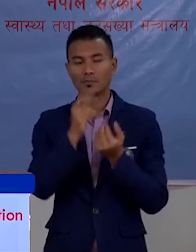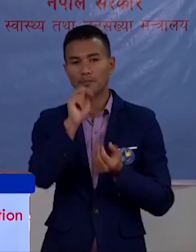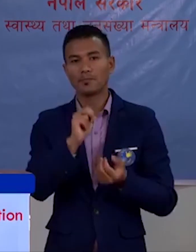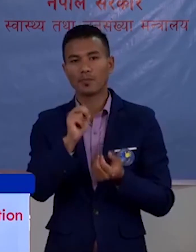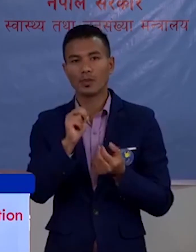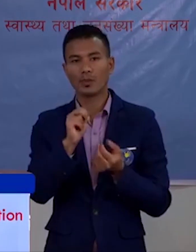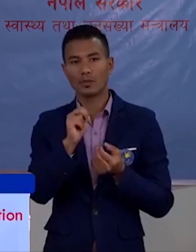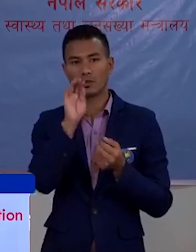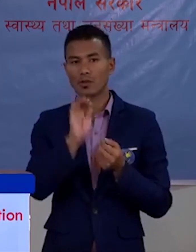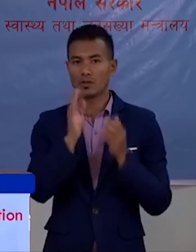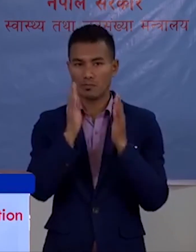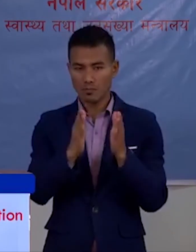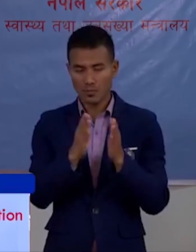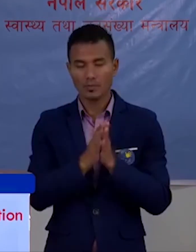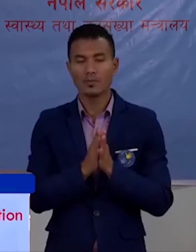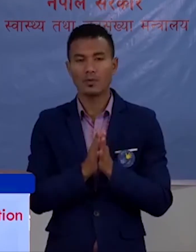सकभर